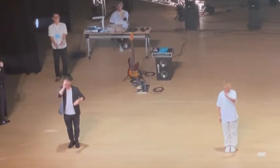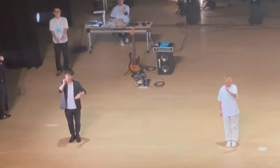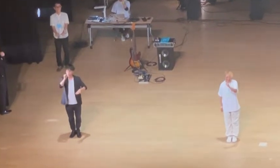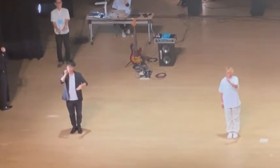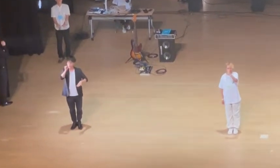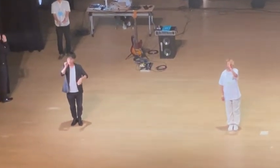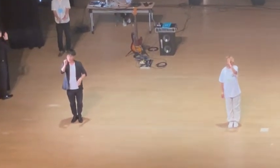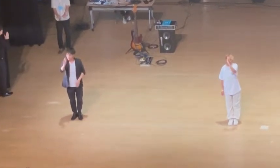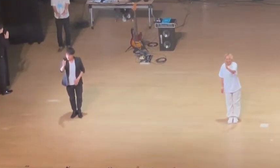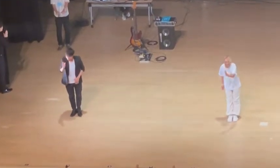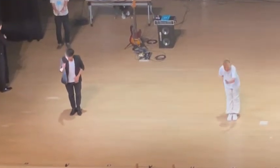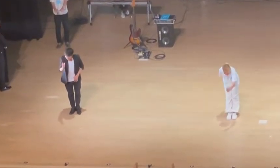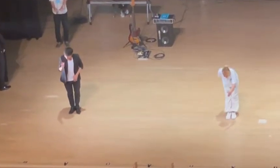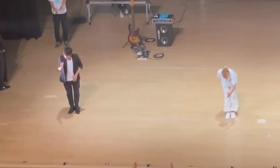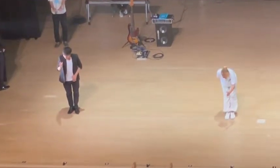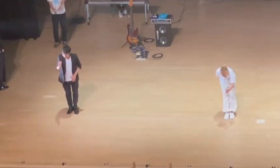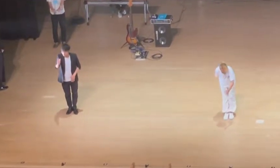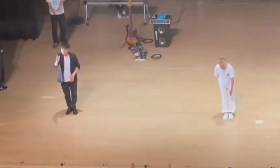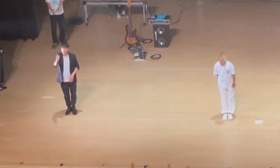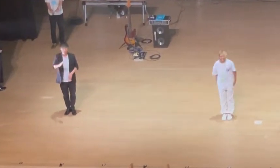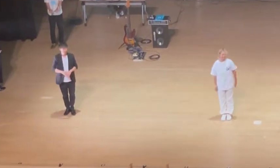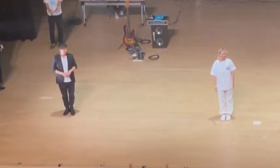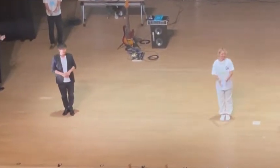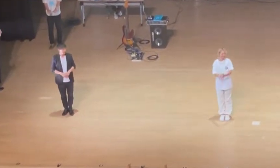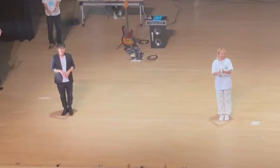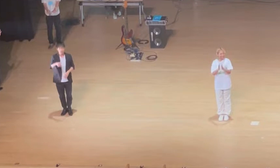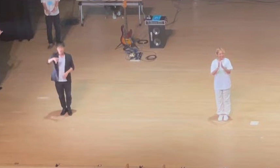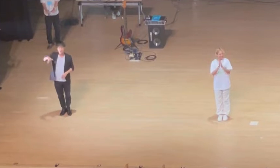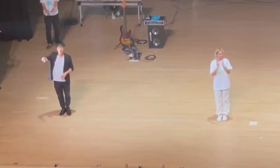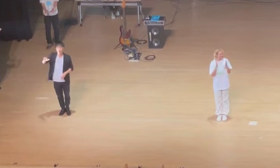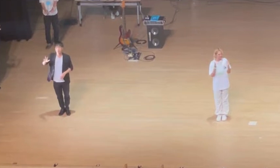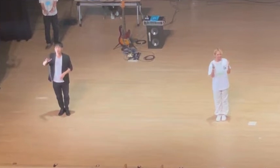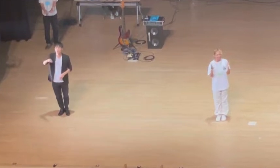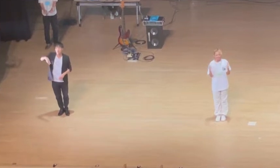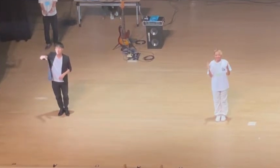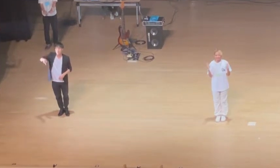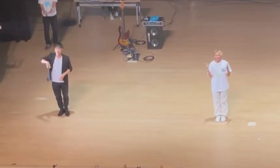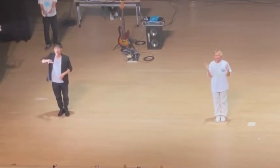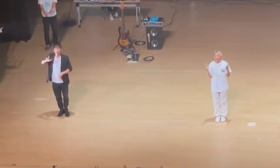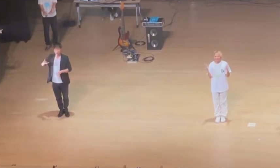ーの、今日よろしくお願いします。はい、目の前で上手ですね。